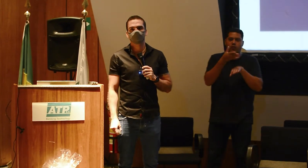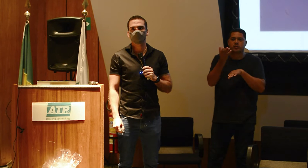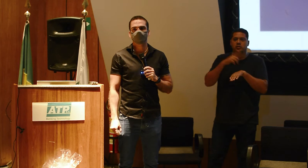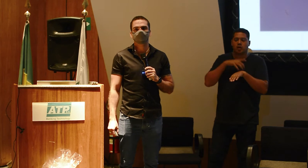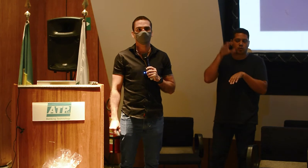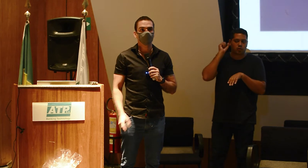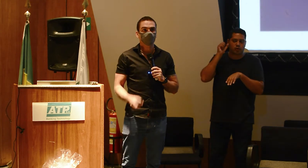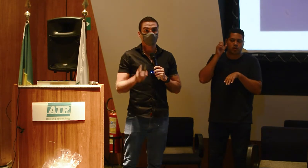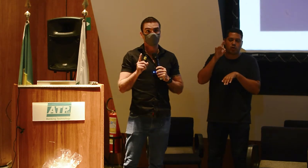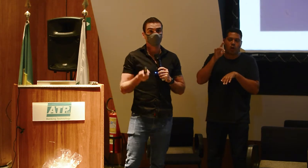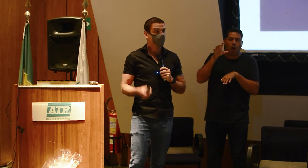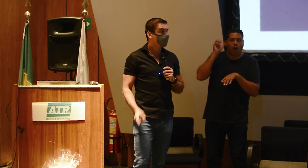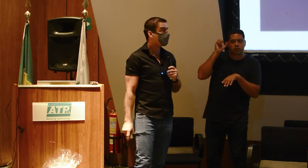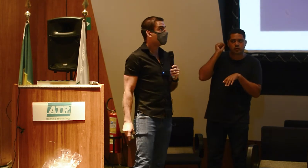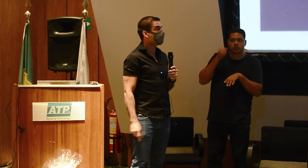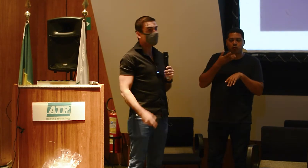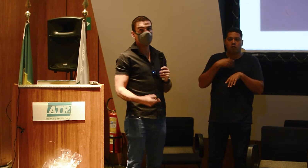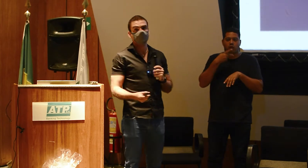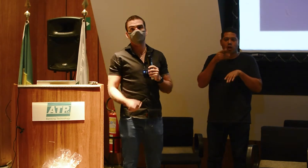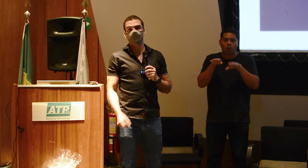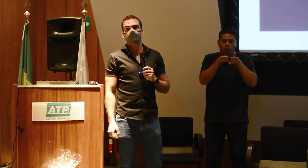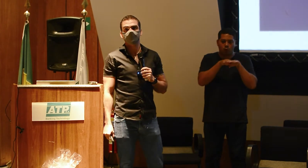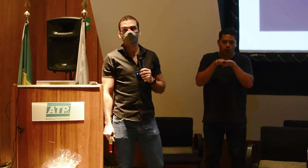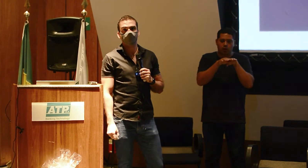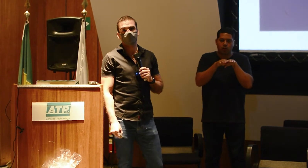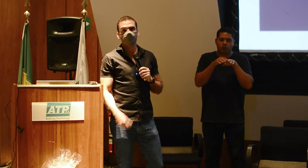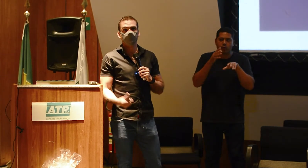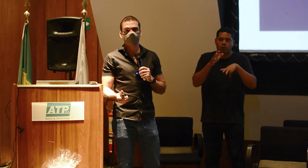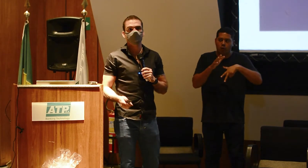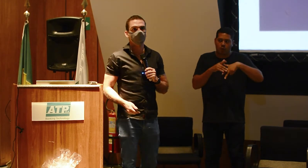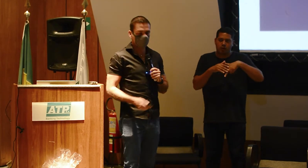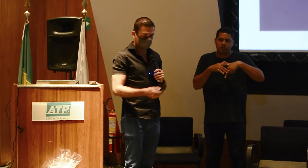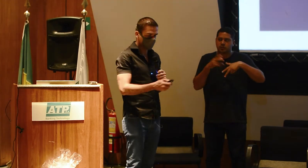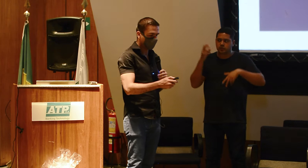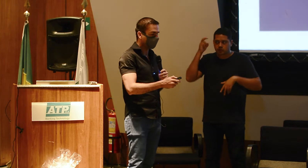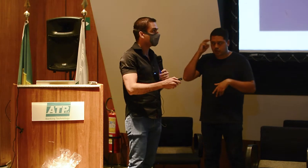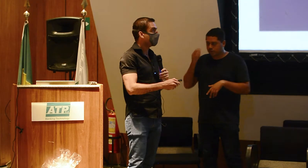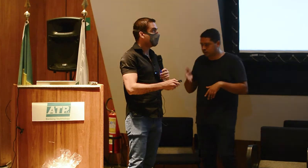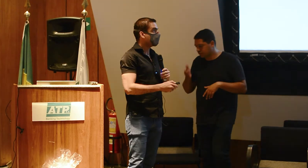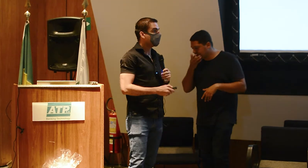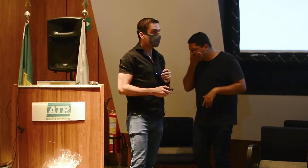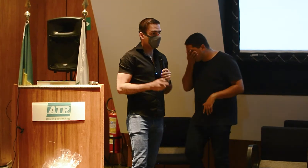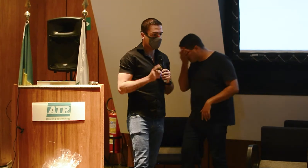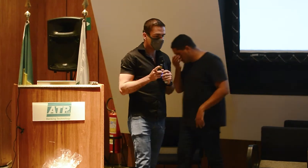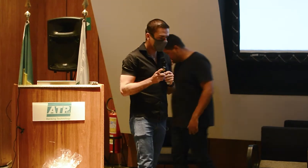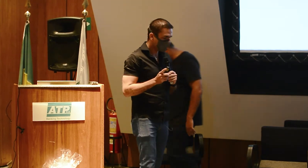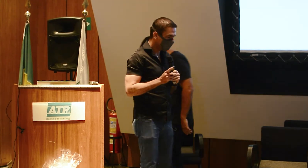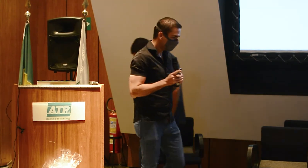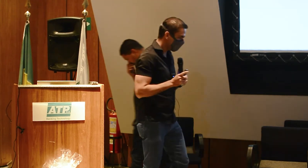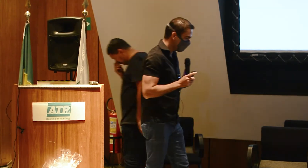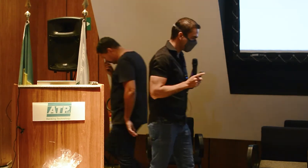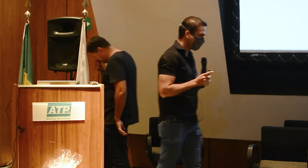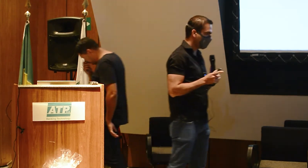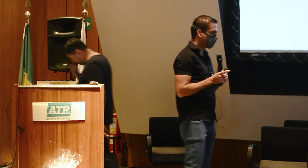pouquinho sobre a questão do equilíbrio corporal no paciente com implante coclear, e no paciente como geral. Então, a gente